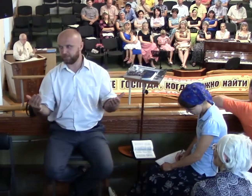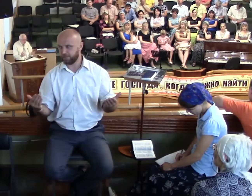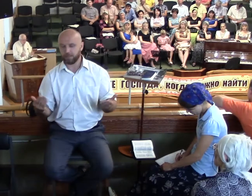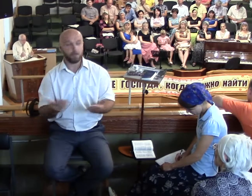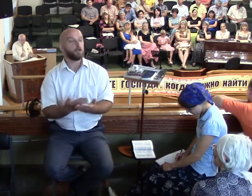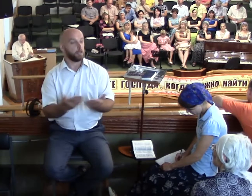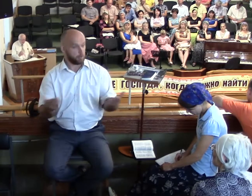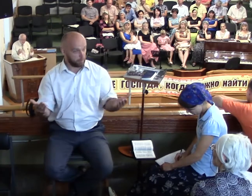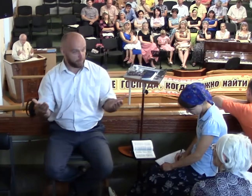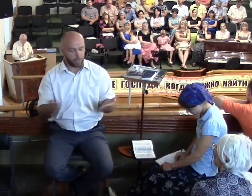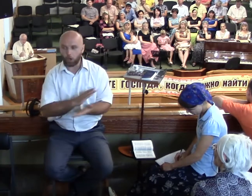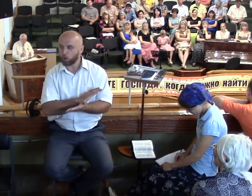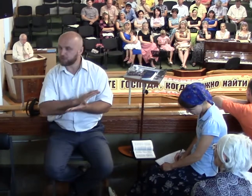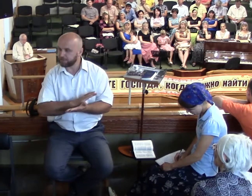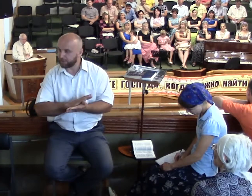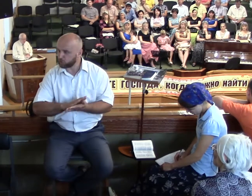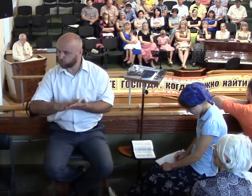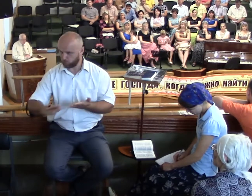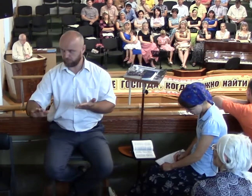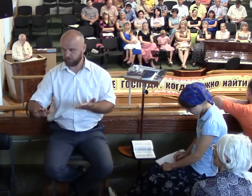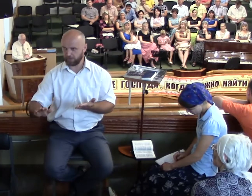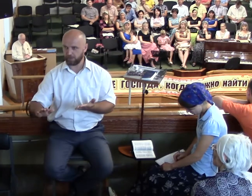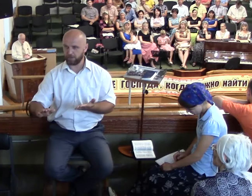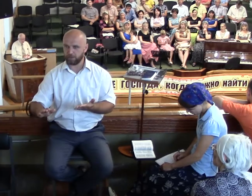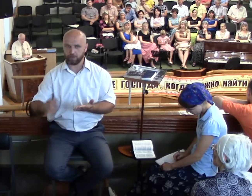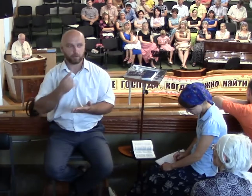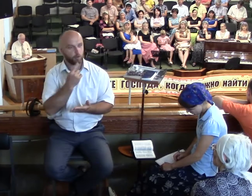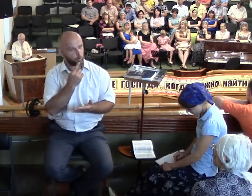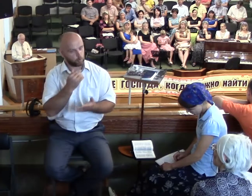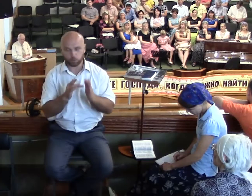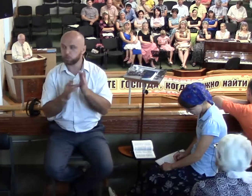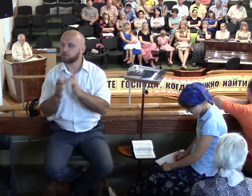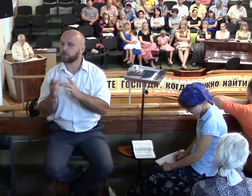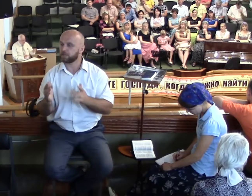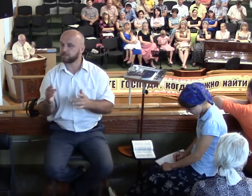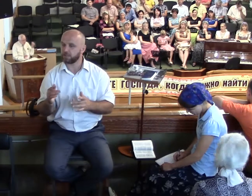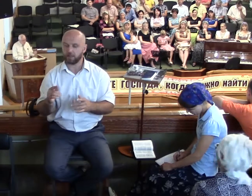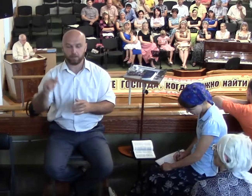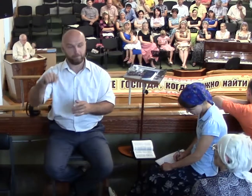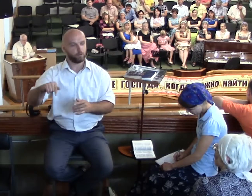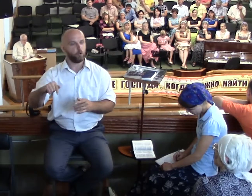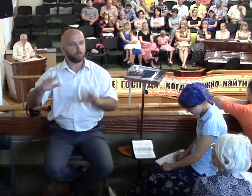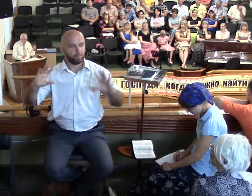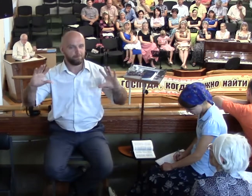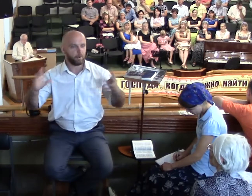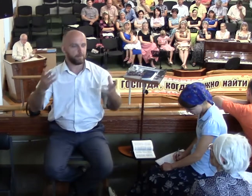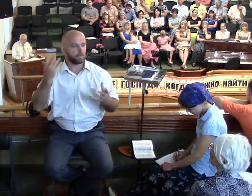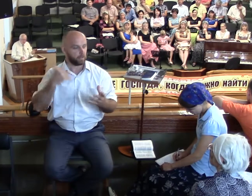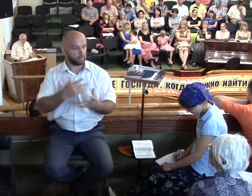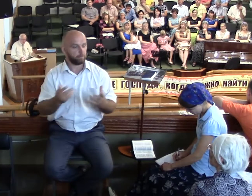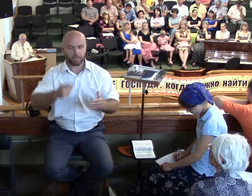освященным и призванным святым. Друзья, в тот момент, когда мы уверовали в Иисуса